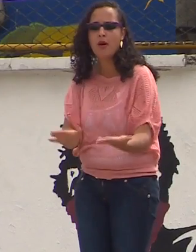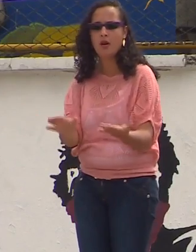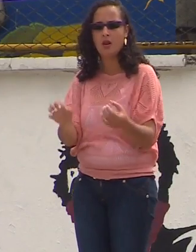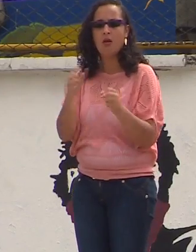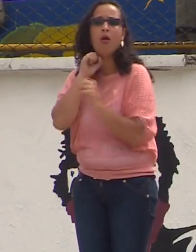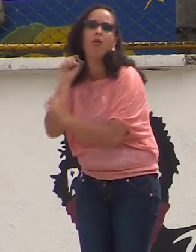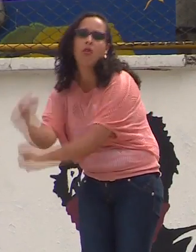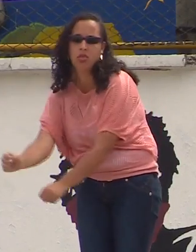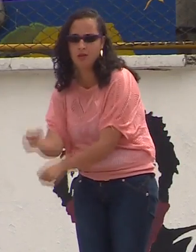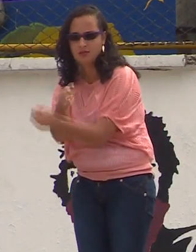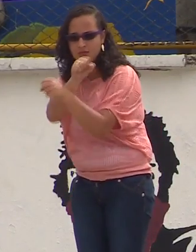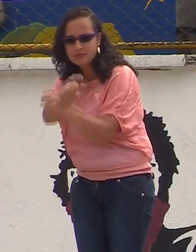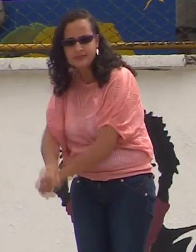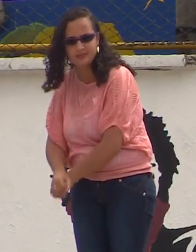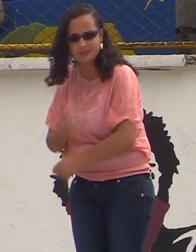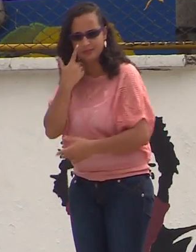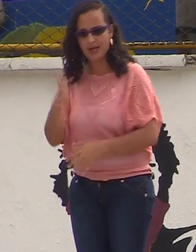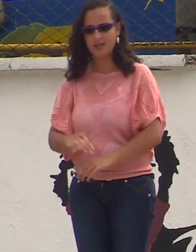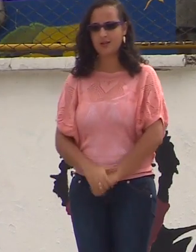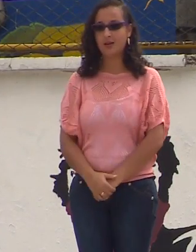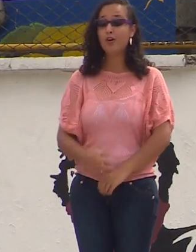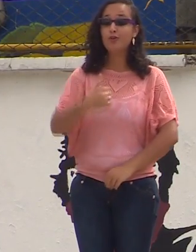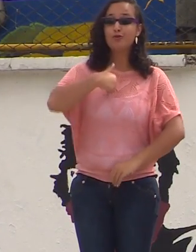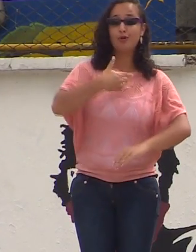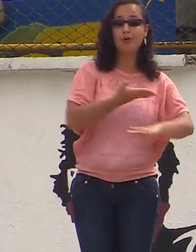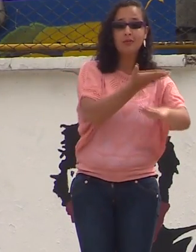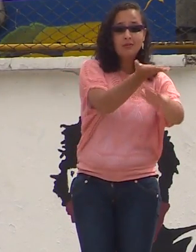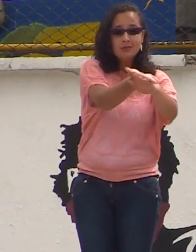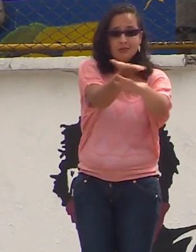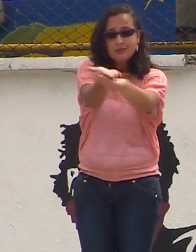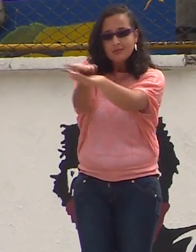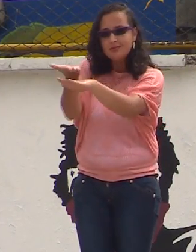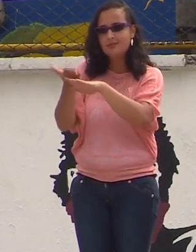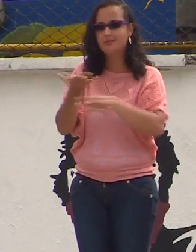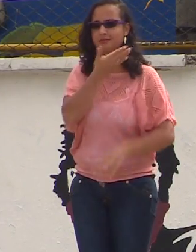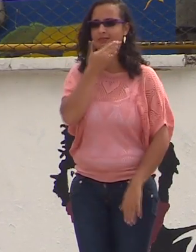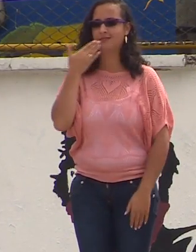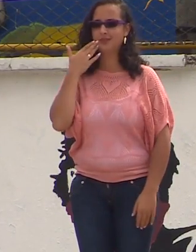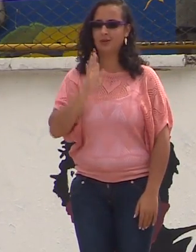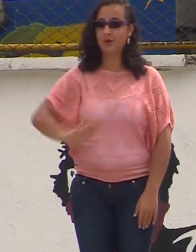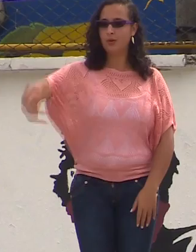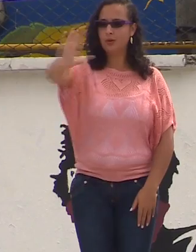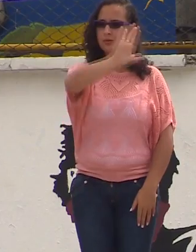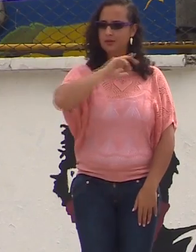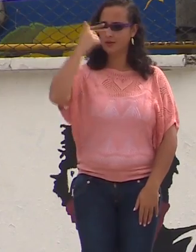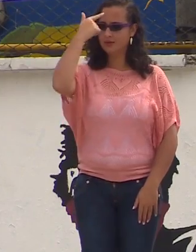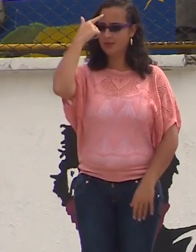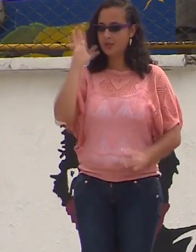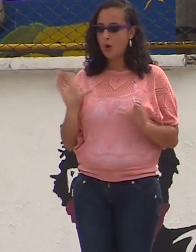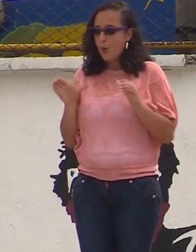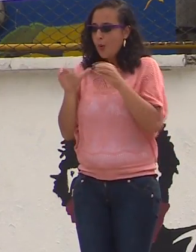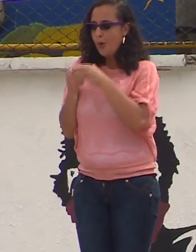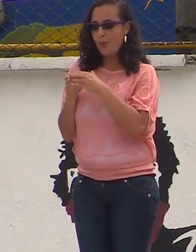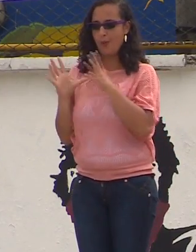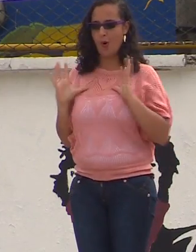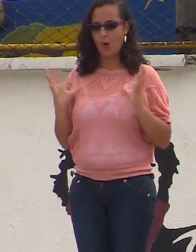Proponemos entonces retomar los acumulados del Comité de Convivencia en la